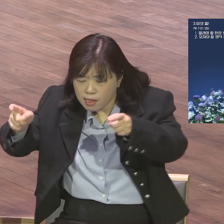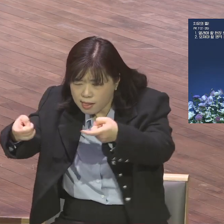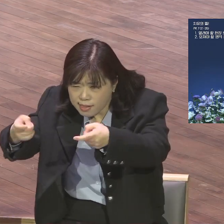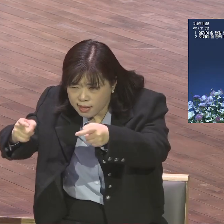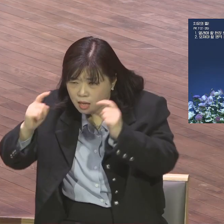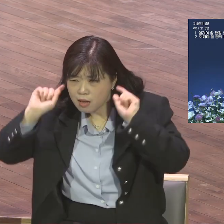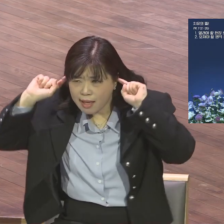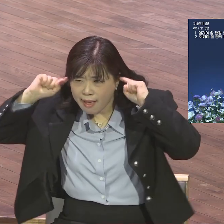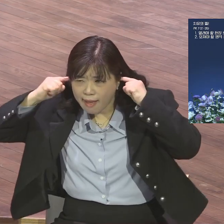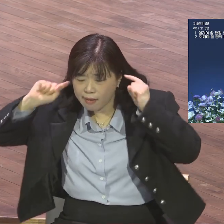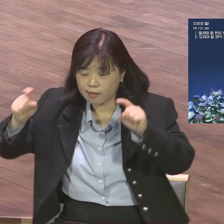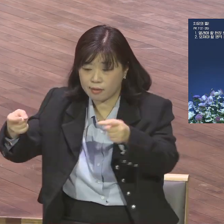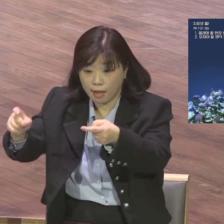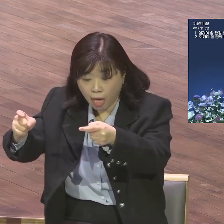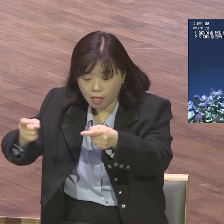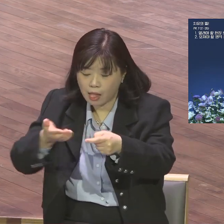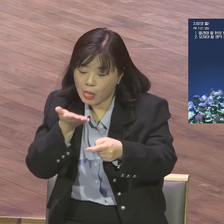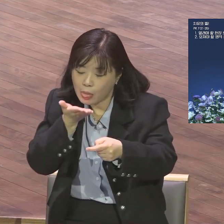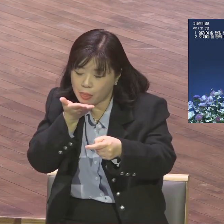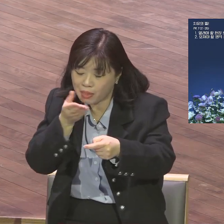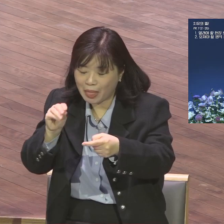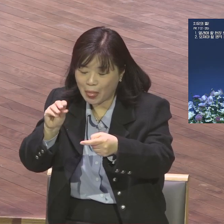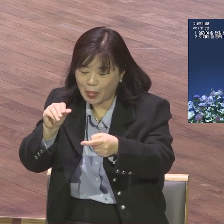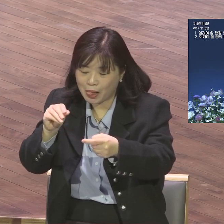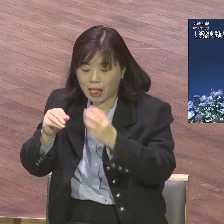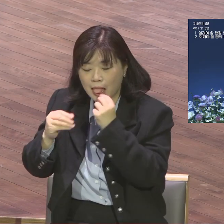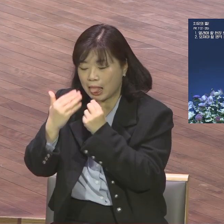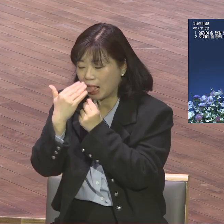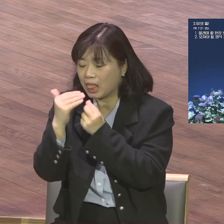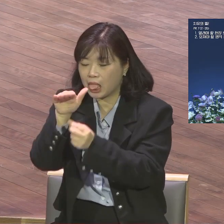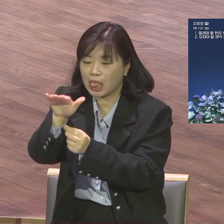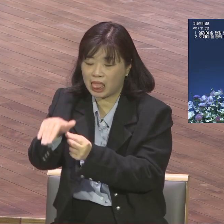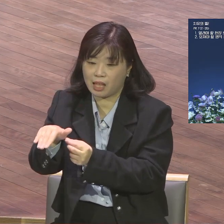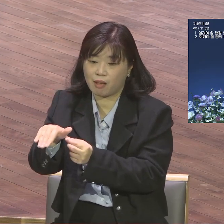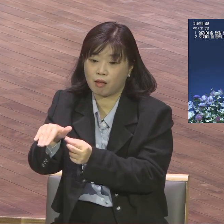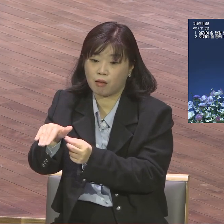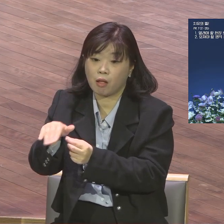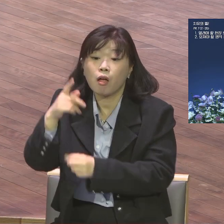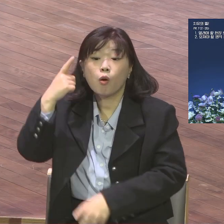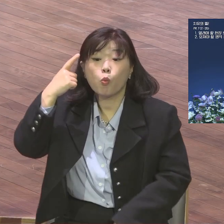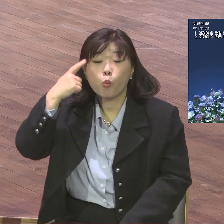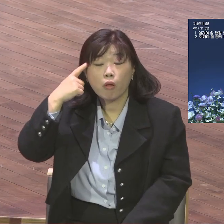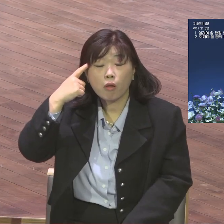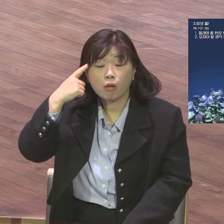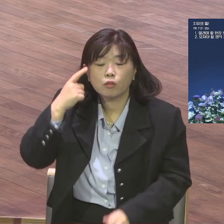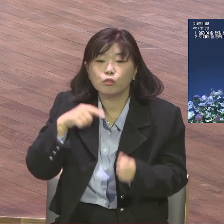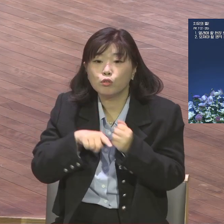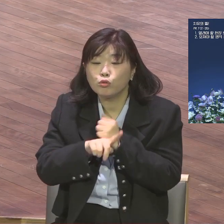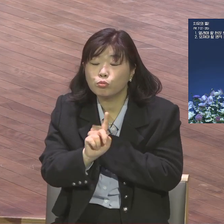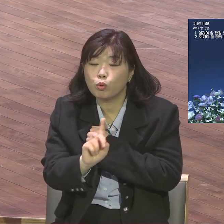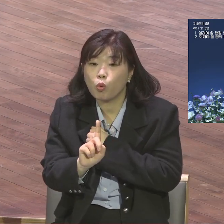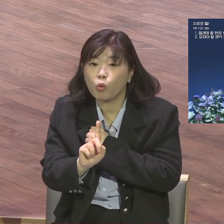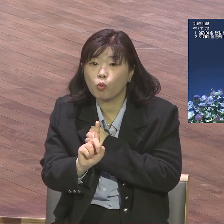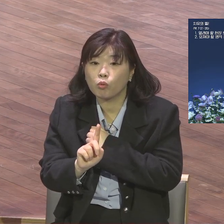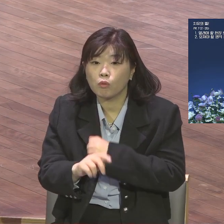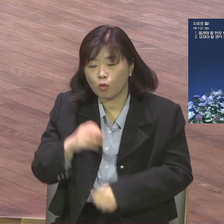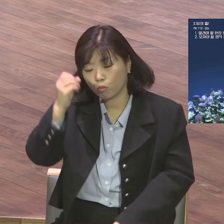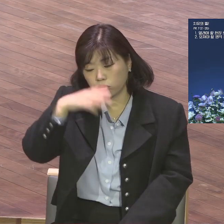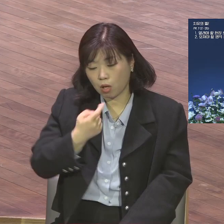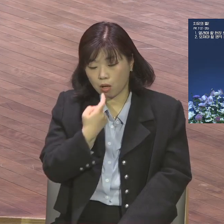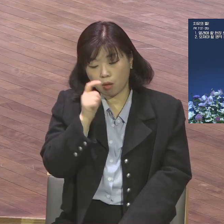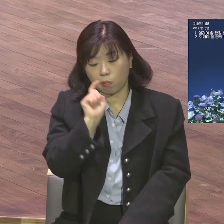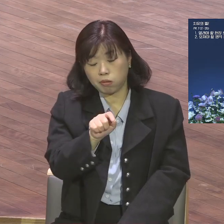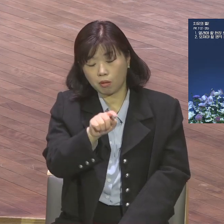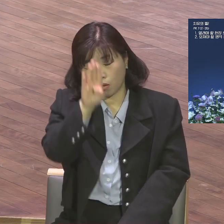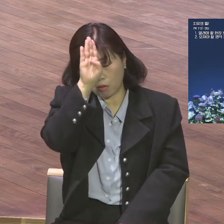사람의 혓바닥에 그렇게 묻혔어. 그렇게 하세요. 말씀 한마디면 될 텐데 왜